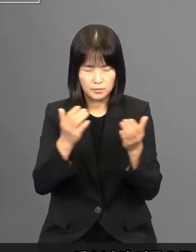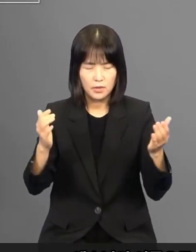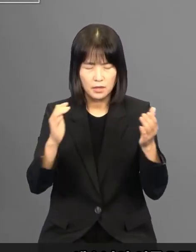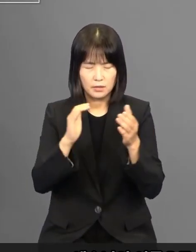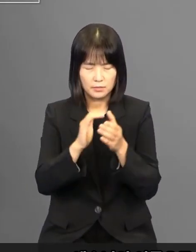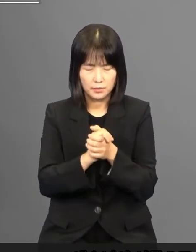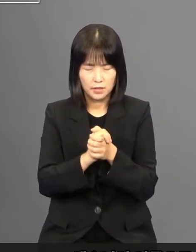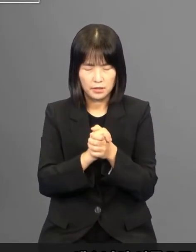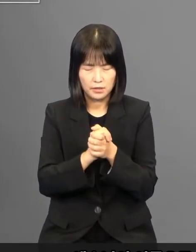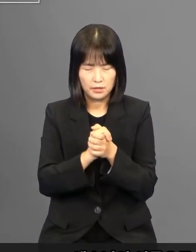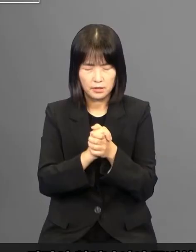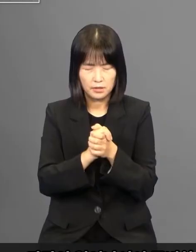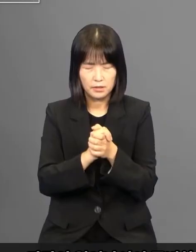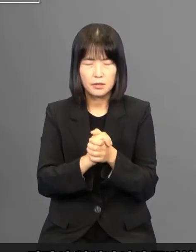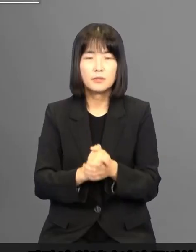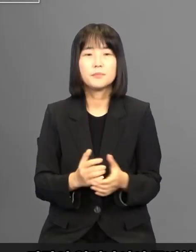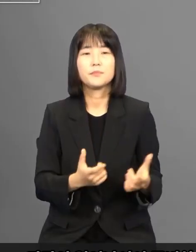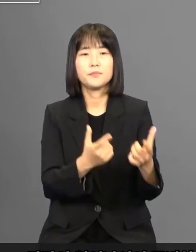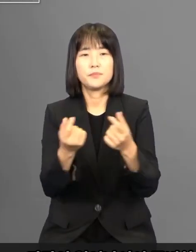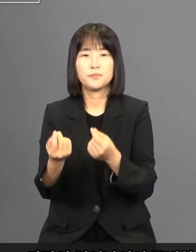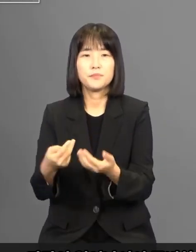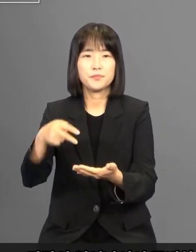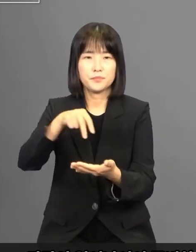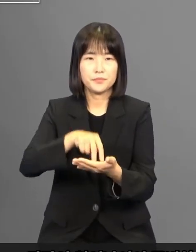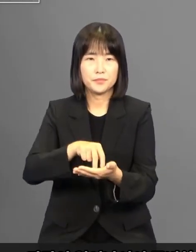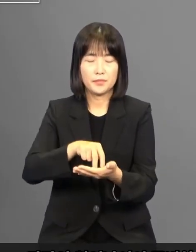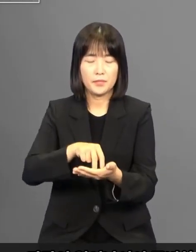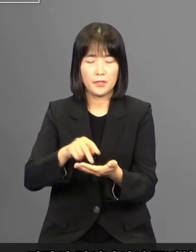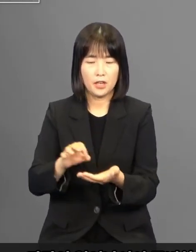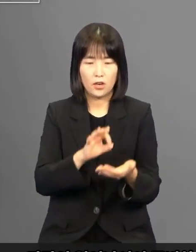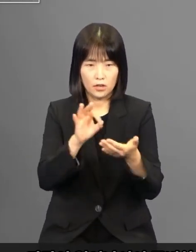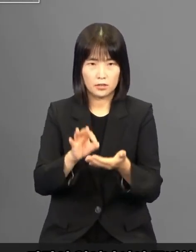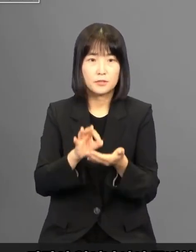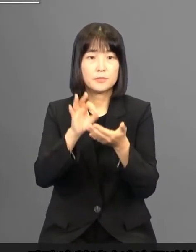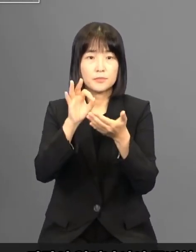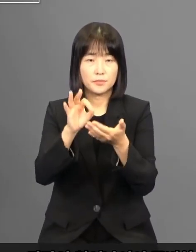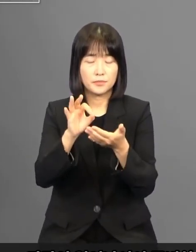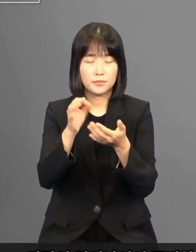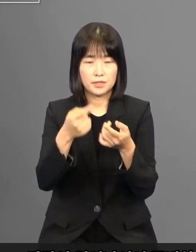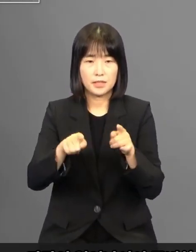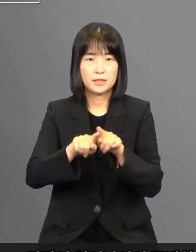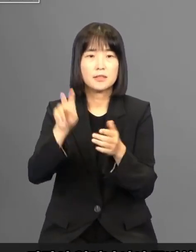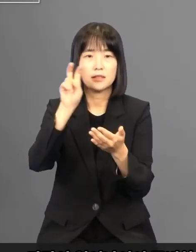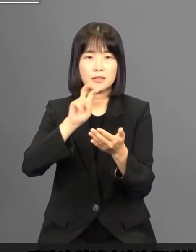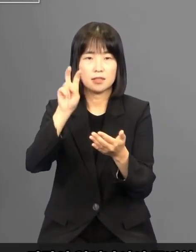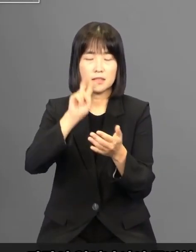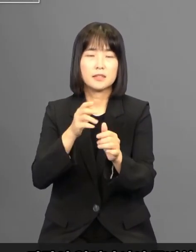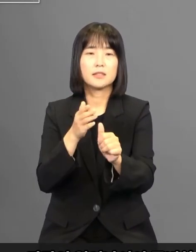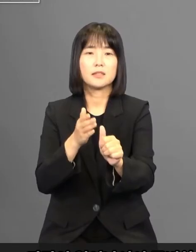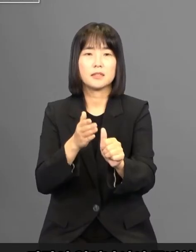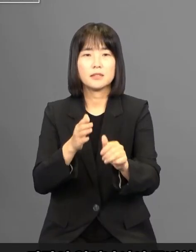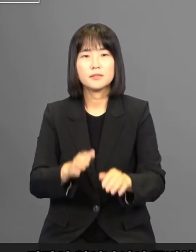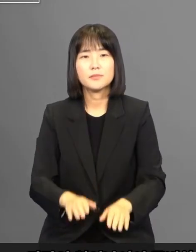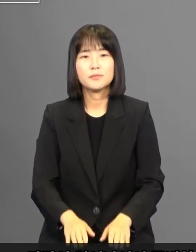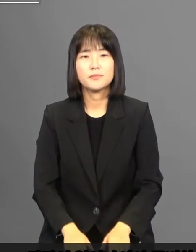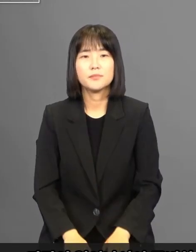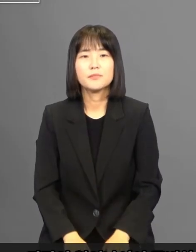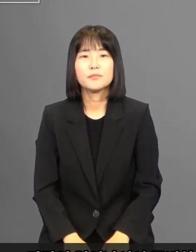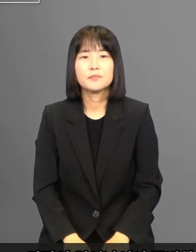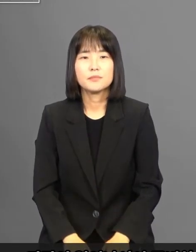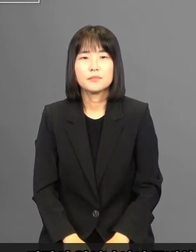기도드립니다. 아멘. 다 같이 일어나셔서 준비하신 힘을 드리며 함께 찬양하겠습니다.